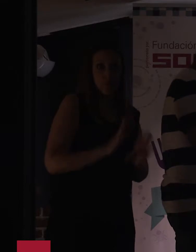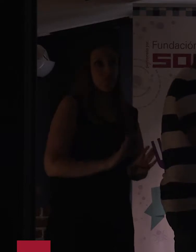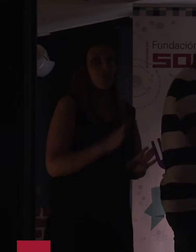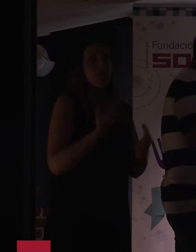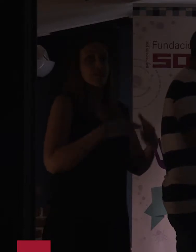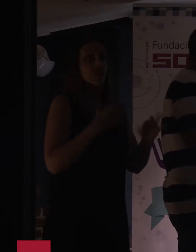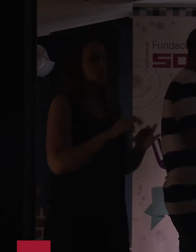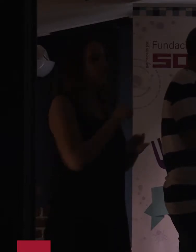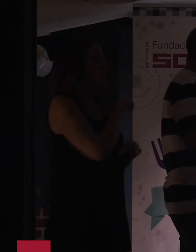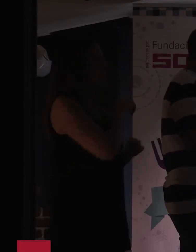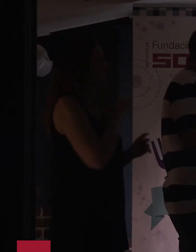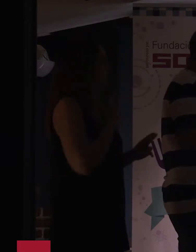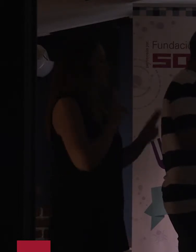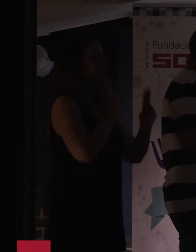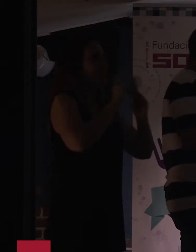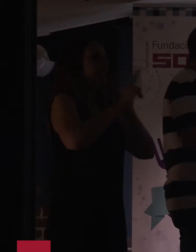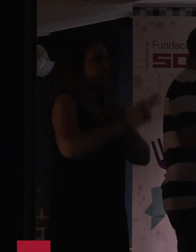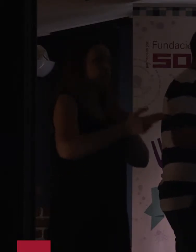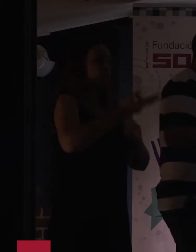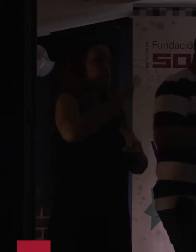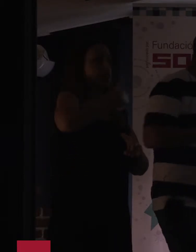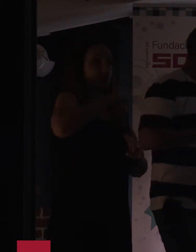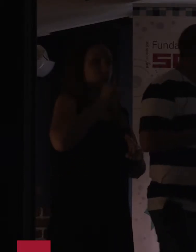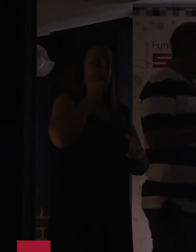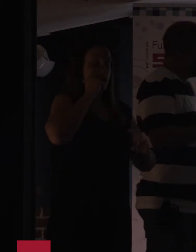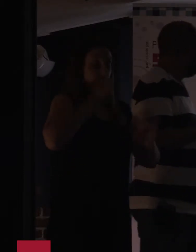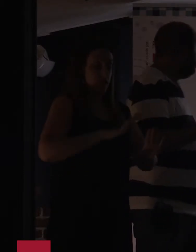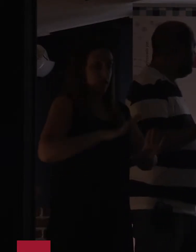Simplemente esto es la respuesta que nosotros detectamos